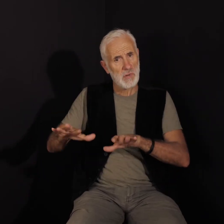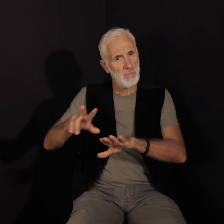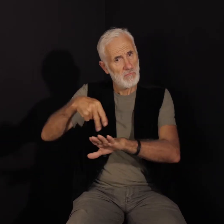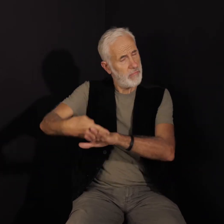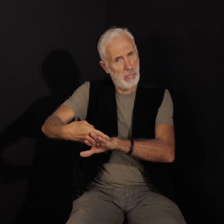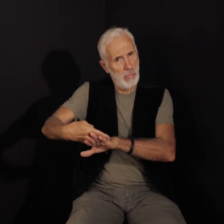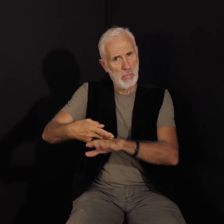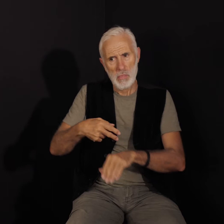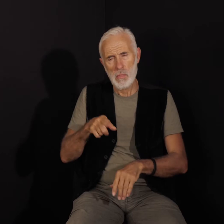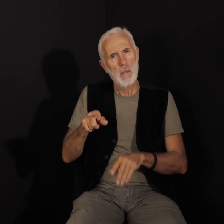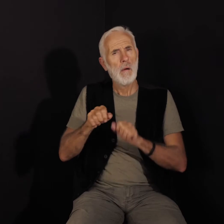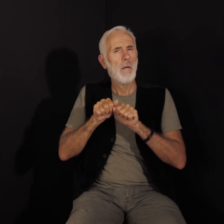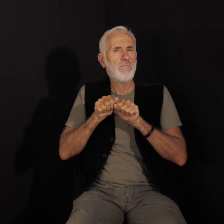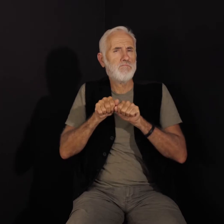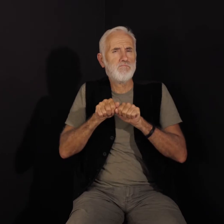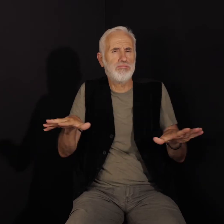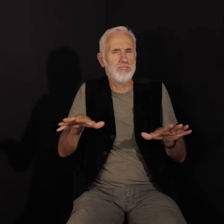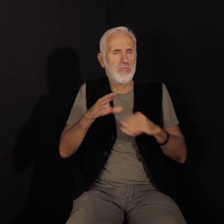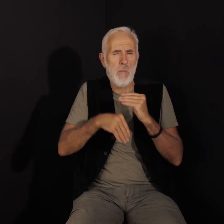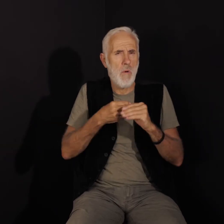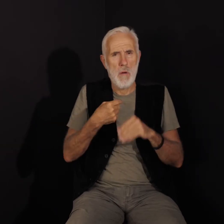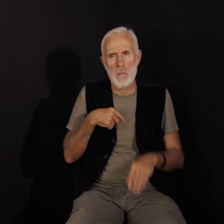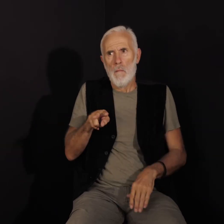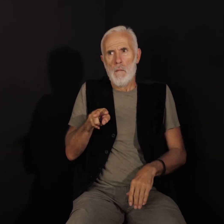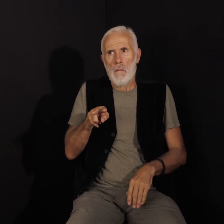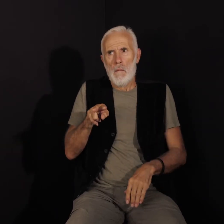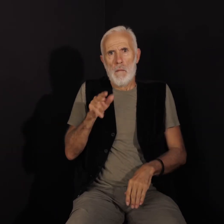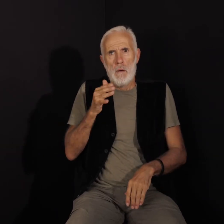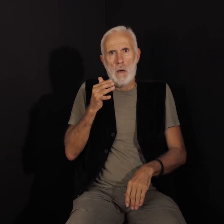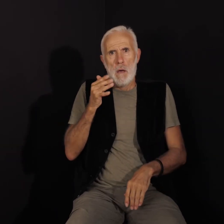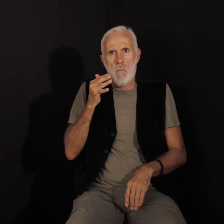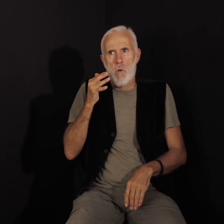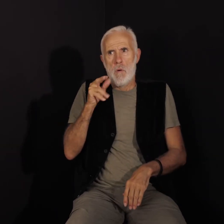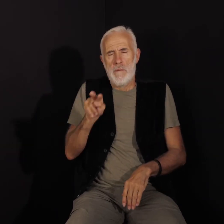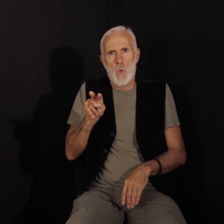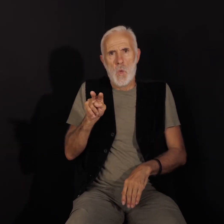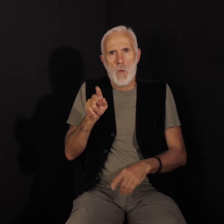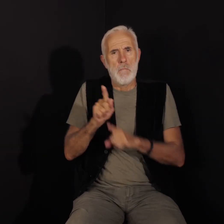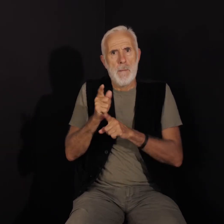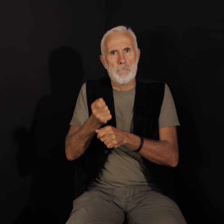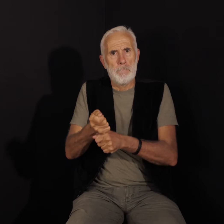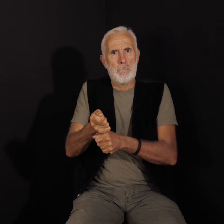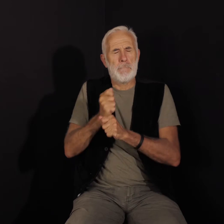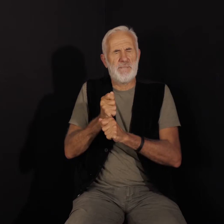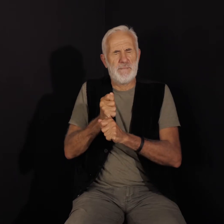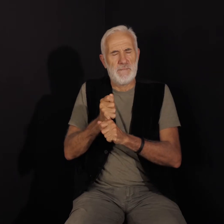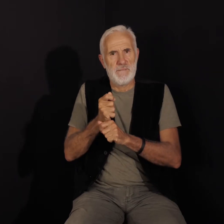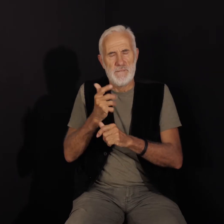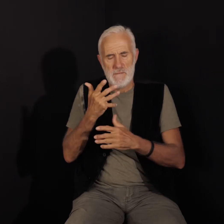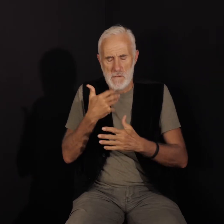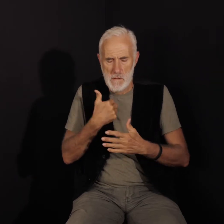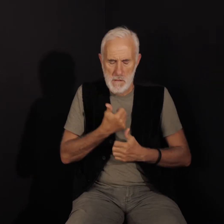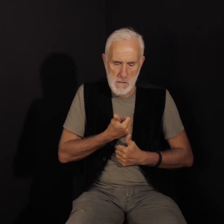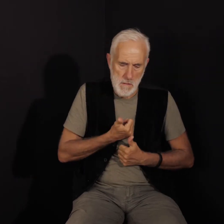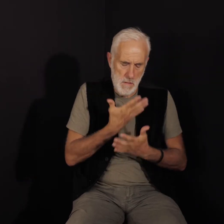Au moment où j'ai vu cette image, j'ai commencé à écrire des bribes autour de cet enfant, de mon ressenti vis-à-vis